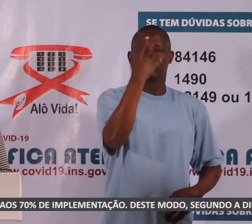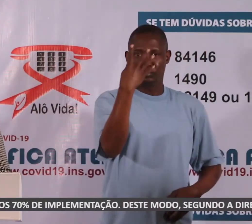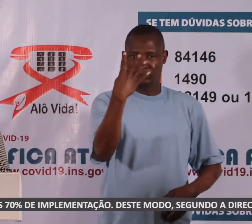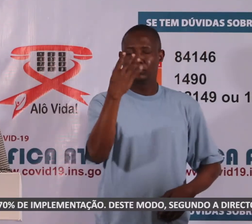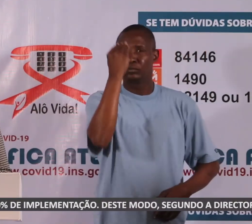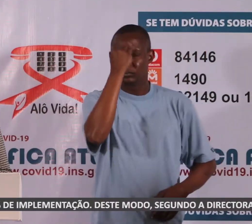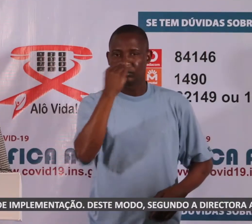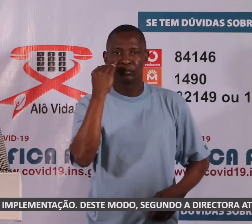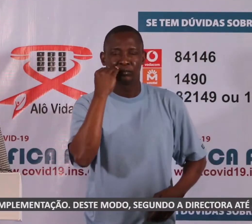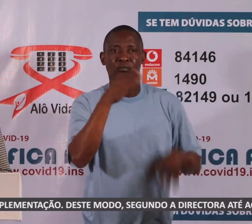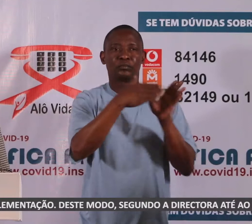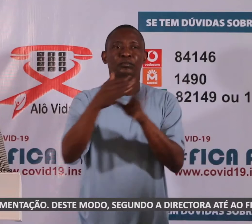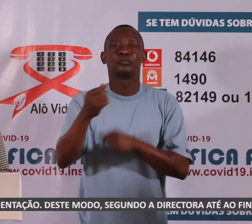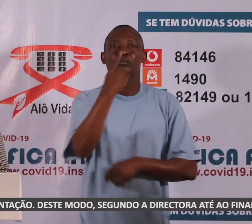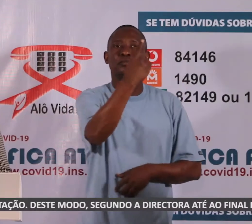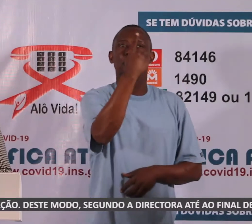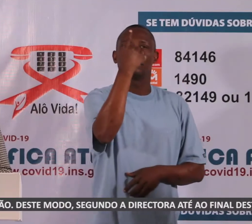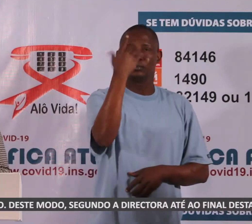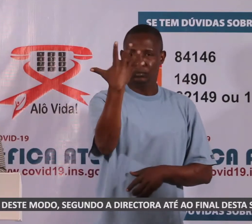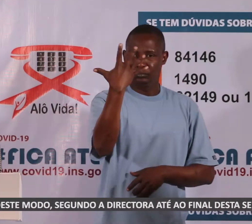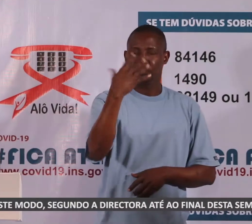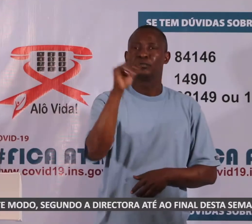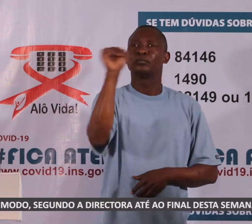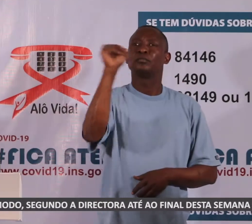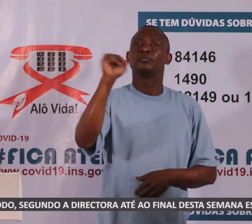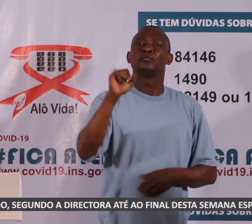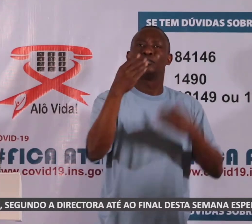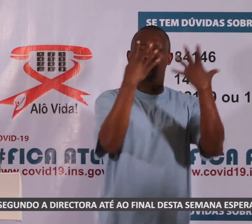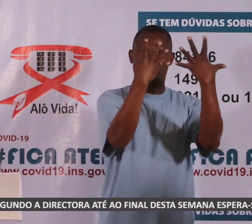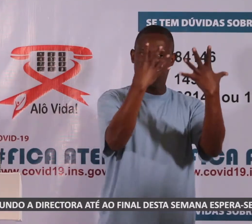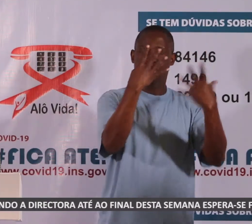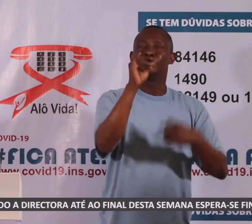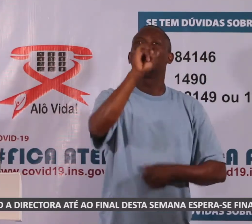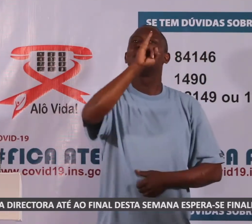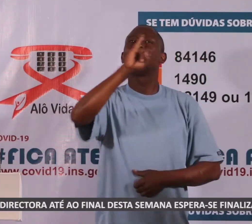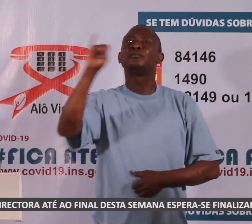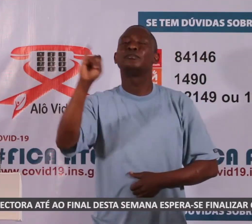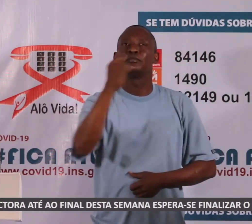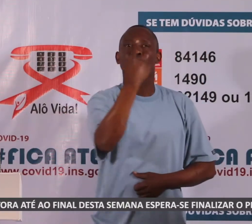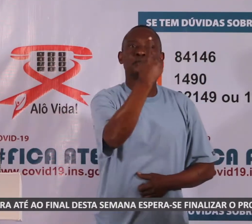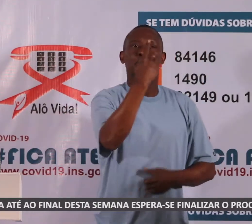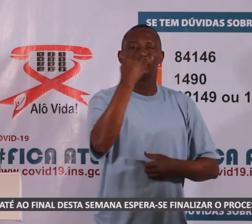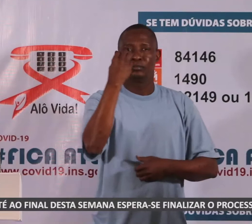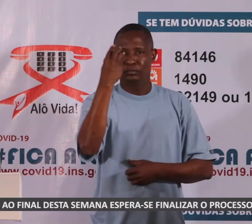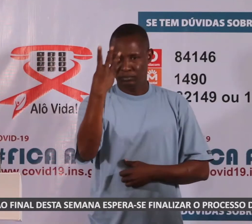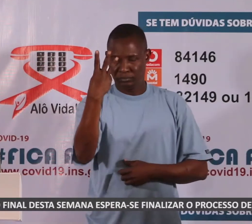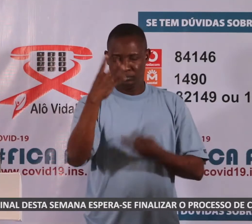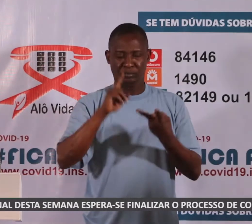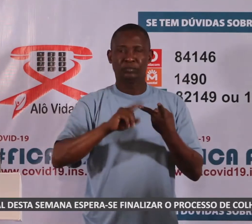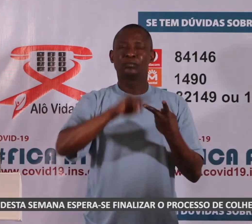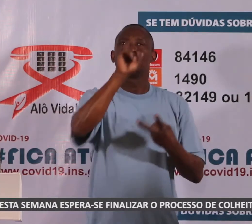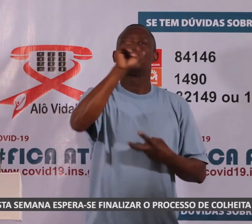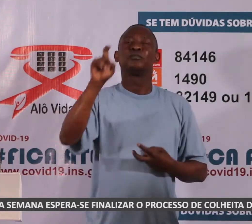tem 15 casos, Sofala 9, Inhambane 13, Gaza 2, província de